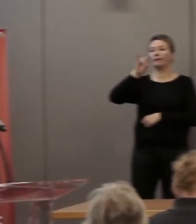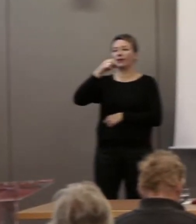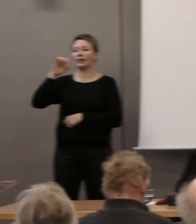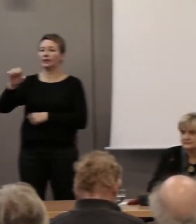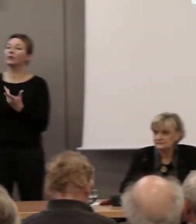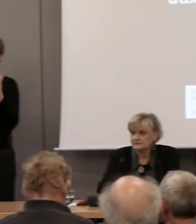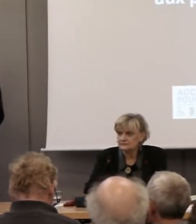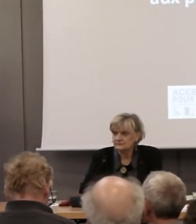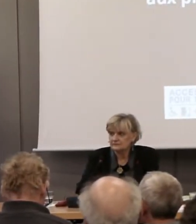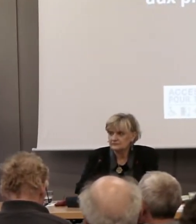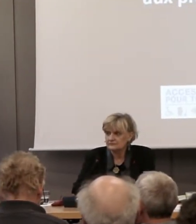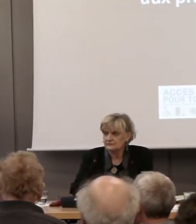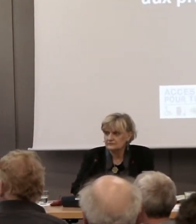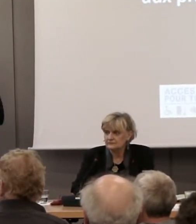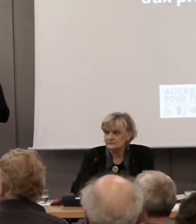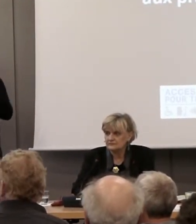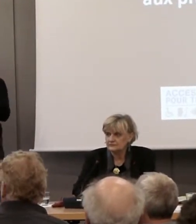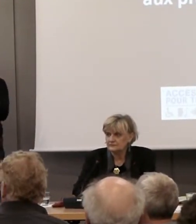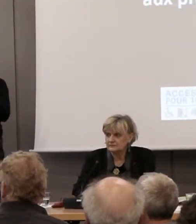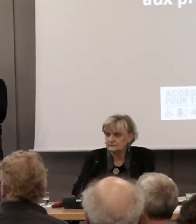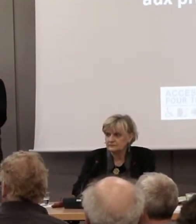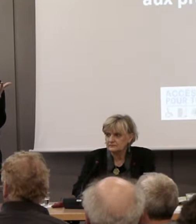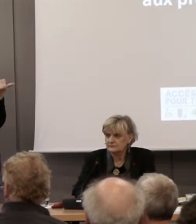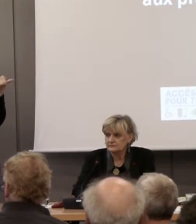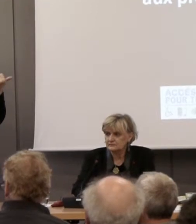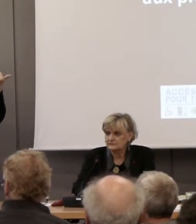pour France Télévisions, et vous êtes également donc